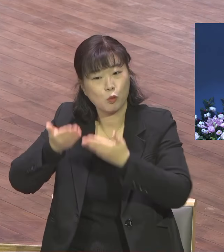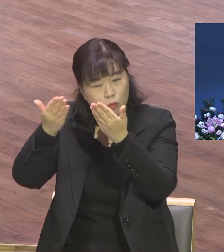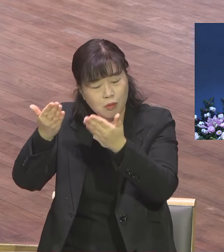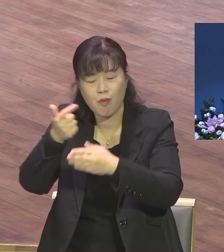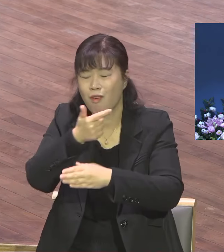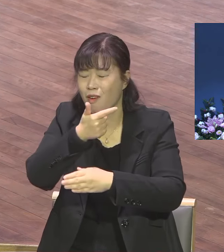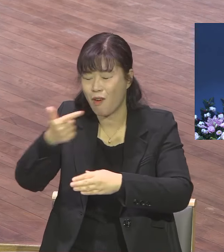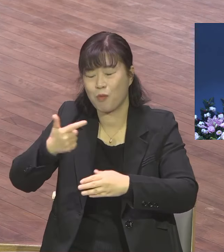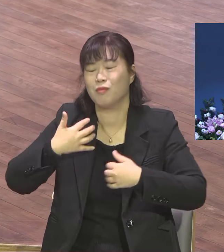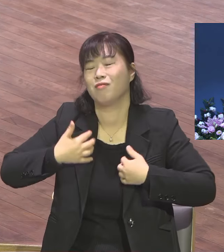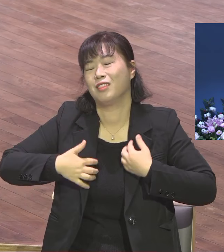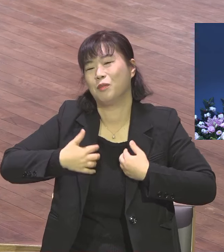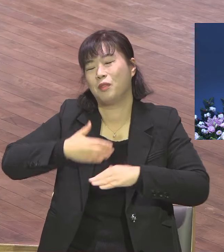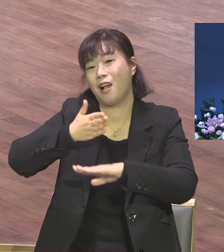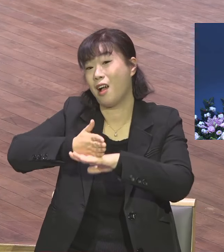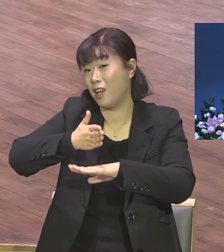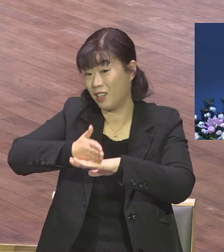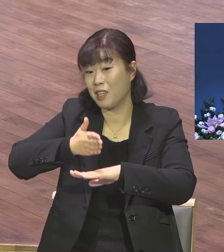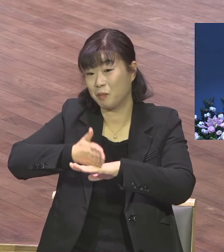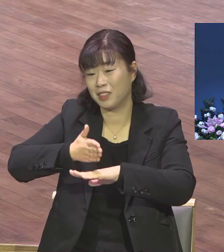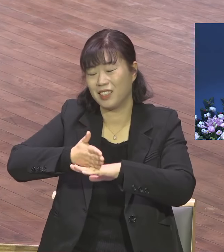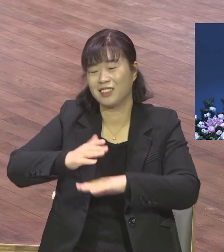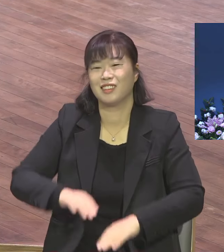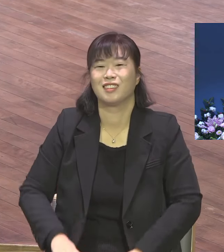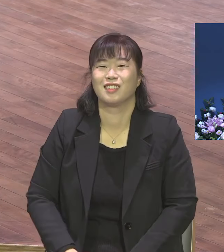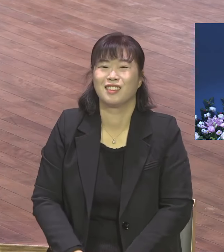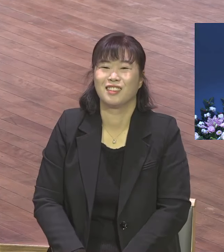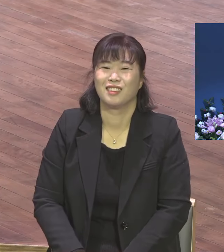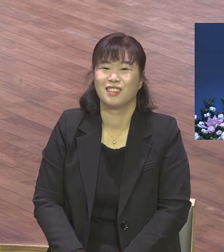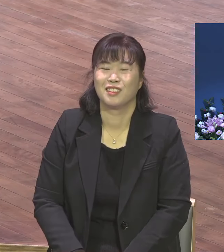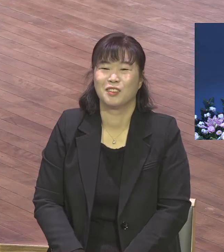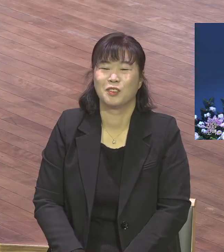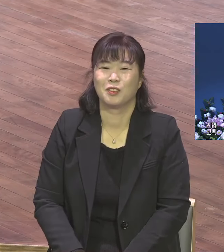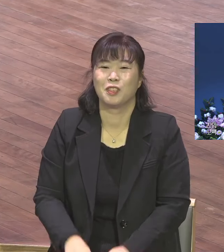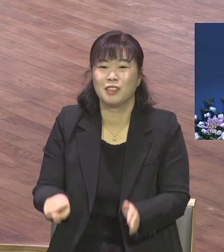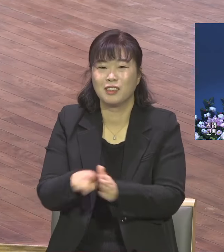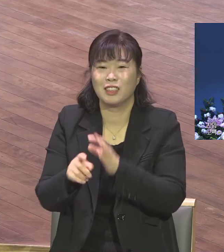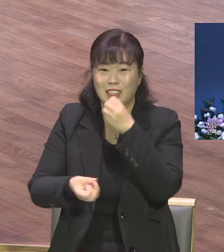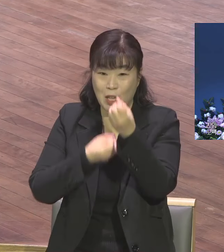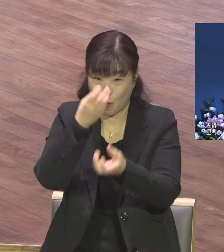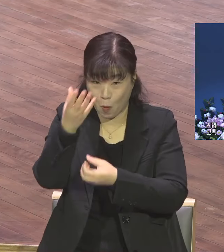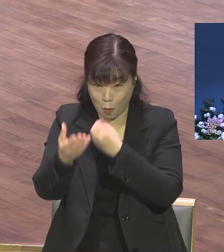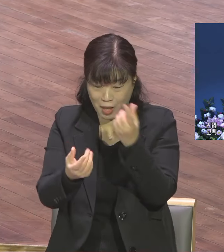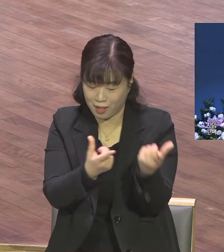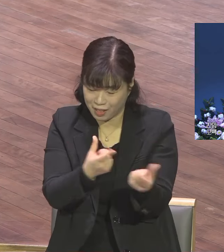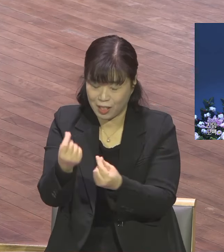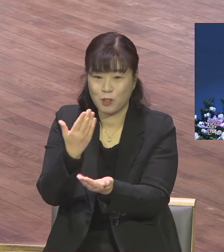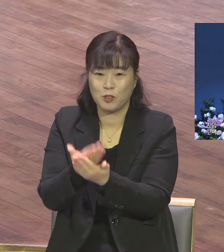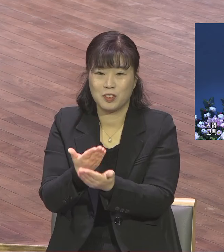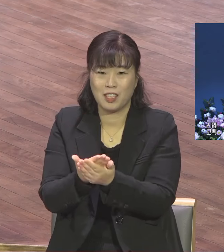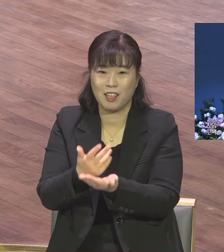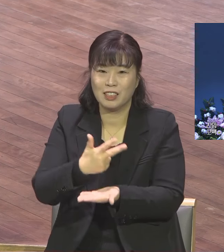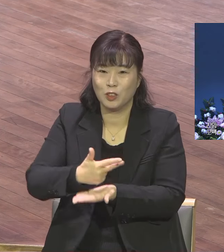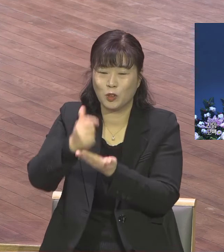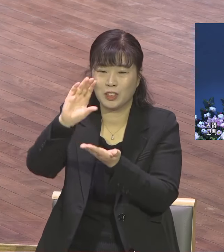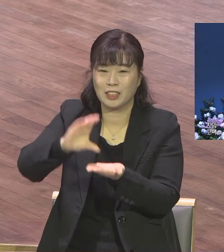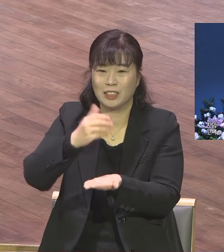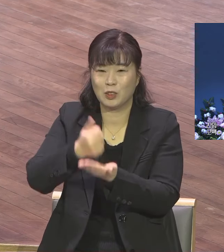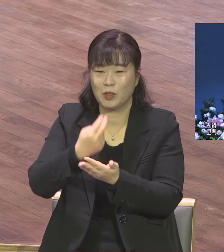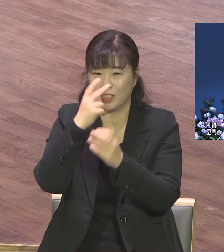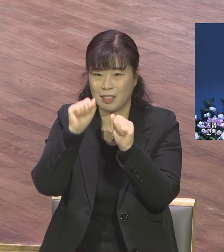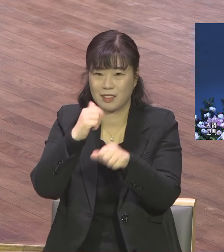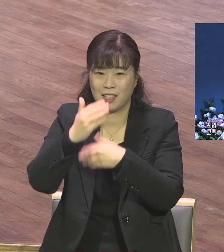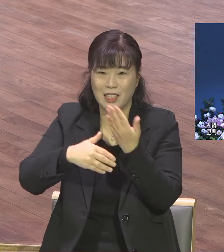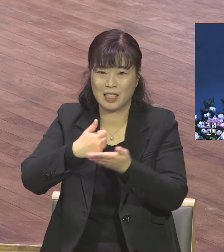감사해지는 것을 느끼는 예배 되기를 바랍니다. 신앙 고백합니다. 주는 그리스도시요